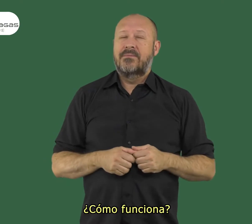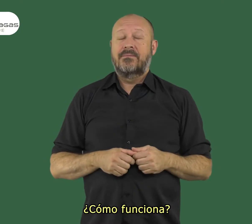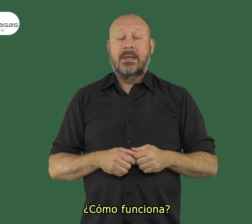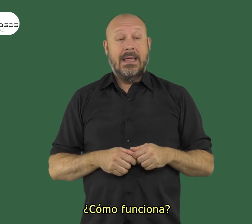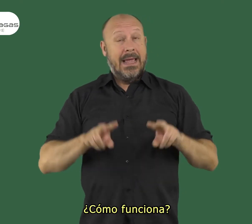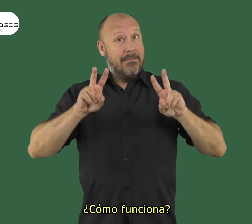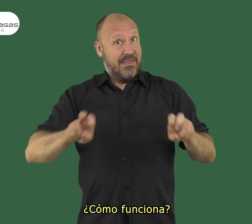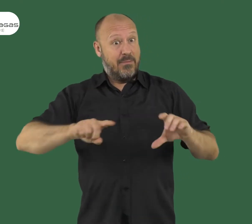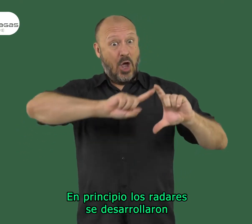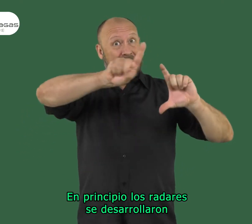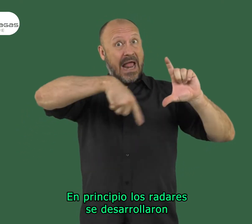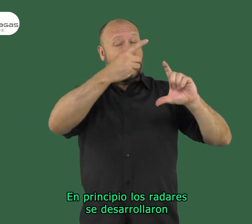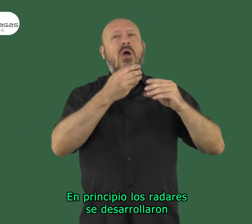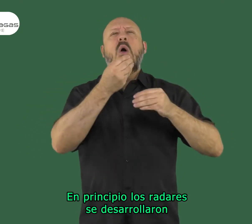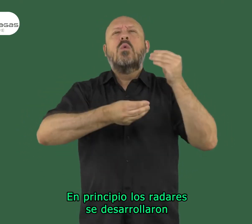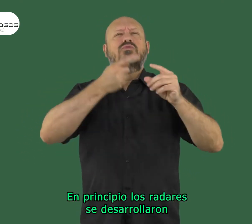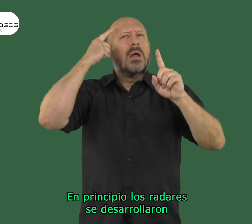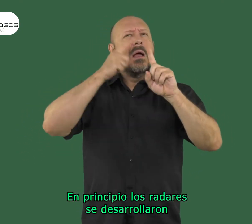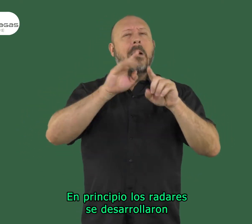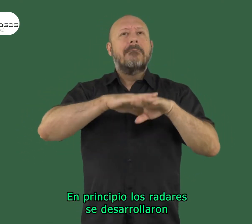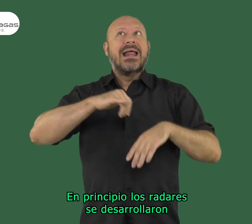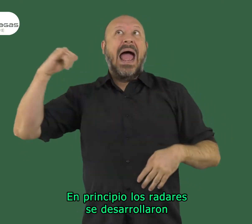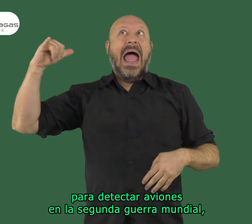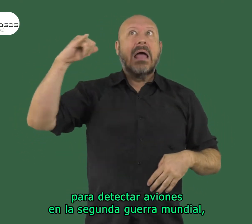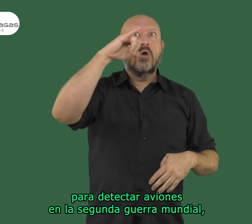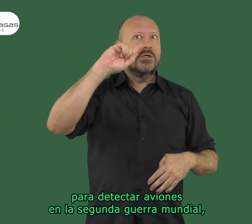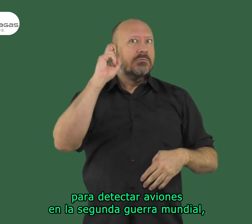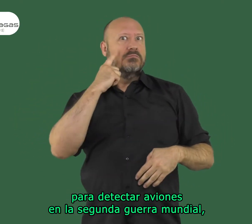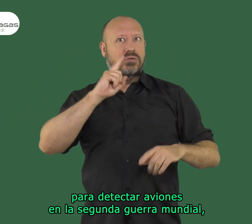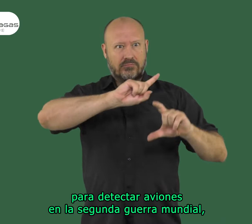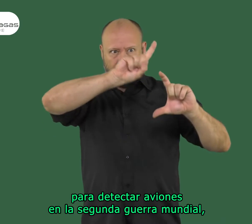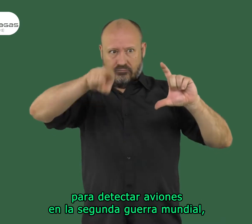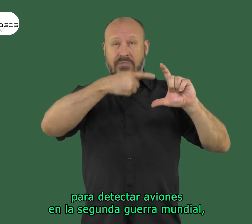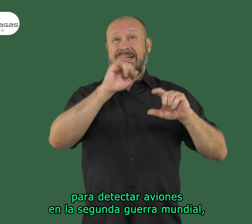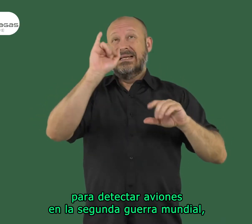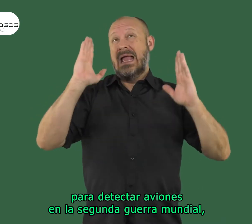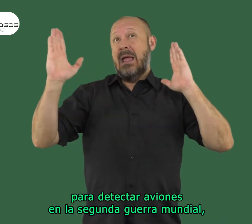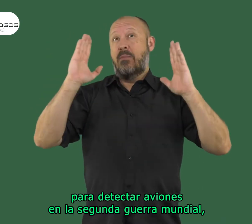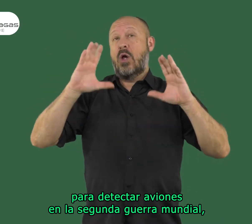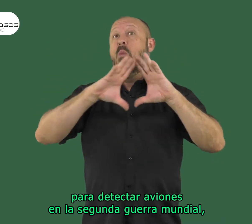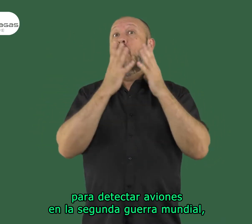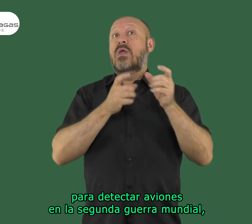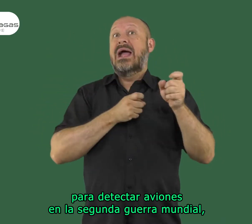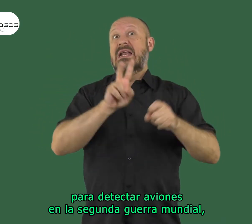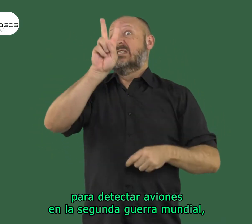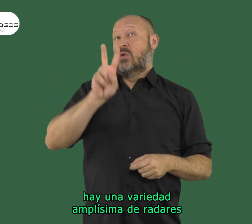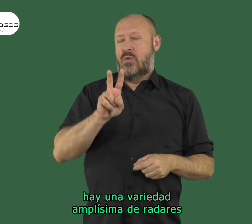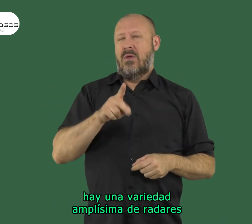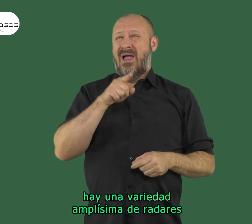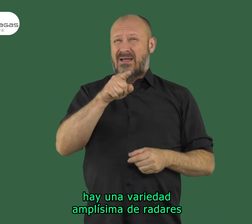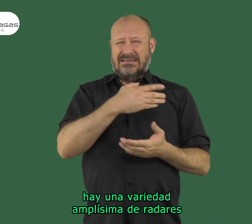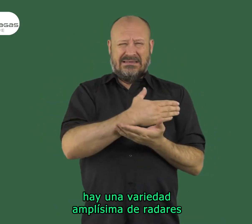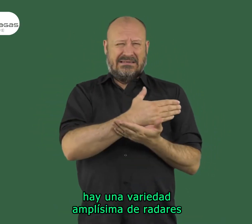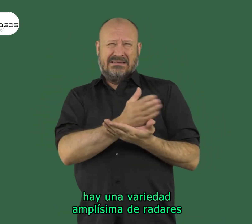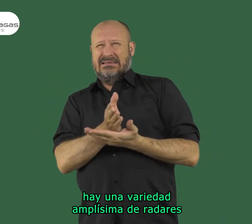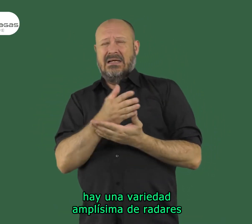¿Cómo funciona? En principio, los radares se desarrollaron para detectar aviones. En la Segunda Guerra Mundial hay